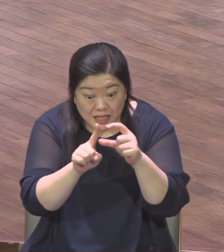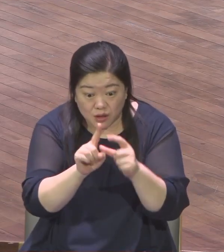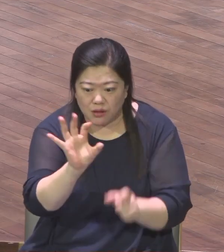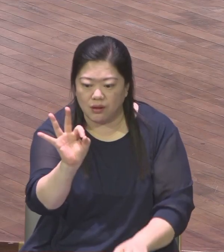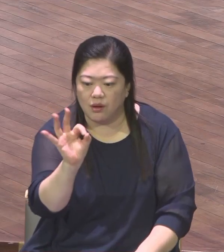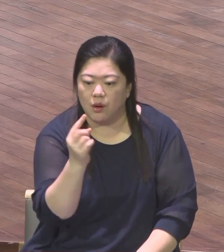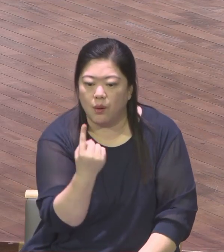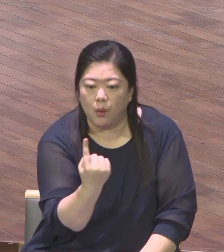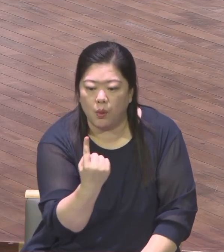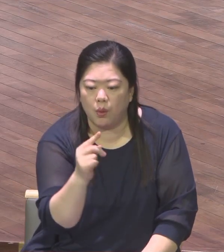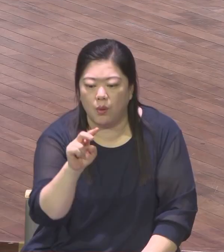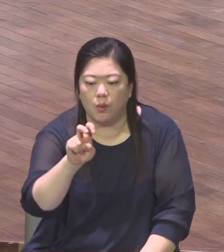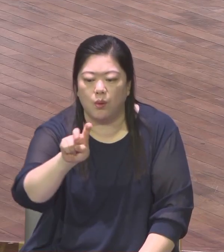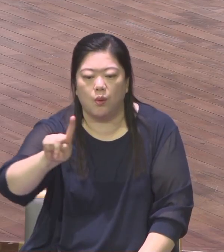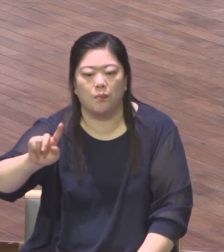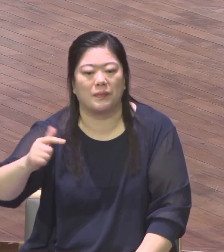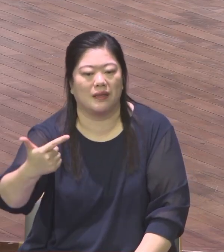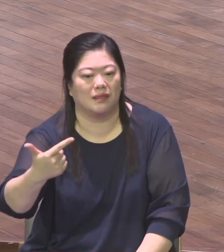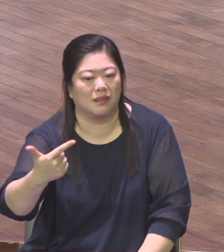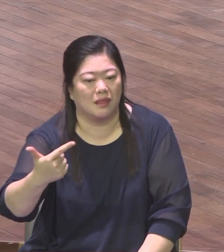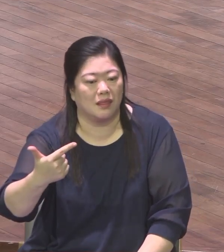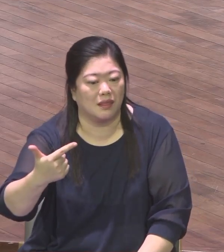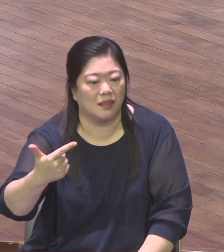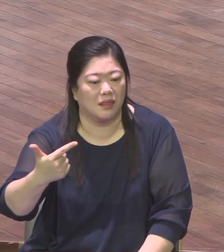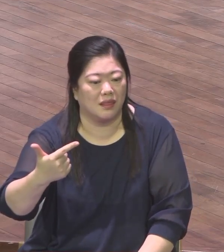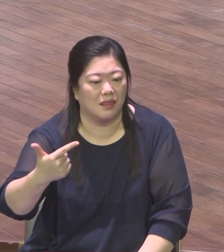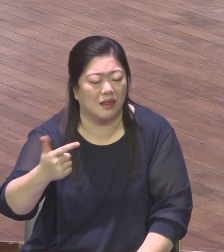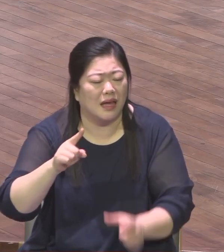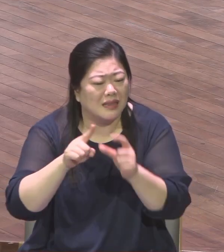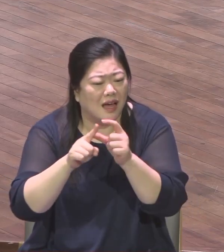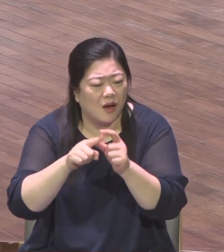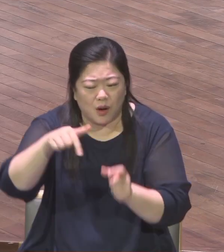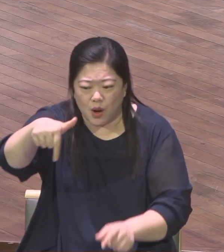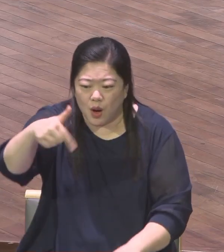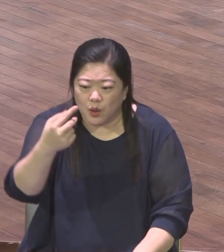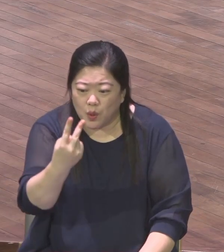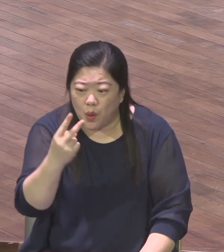오만. 다른 표현 말하면 교만이지요.